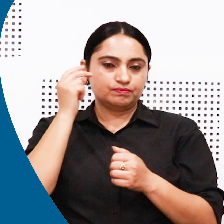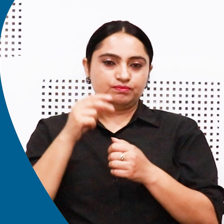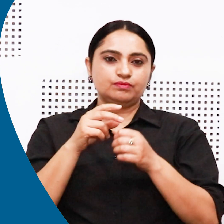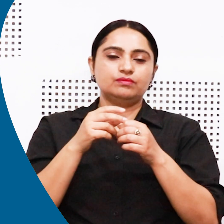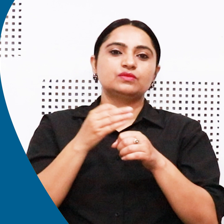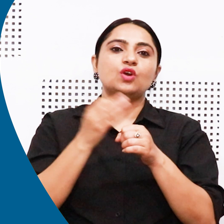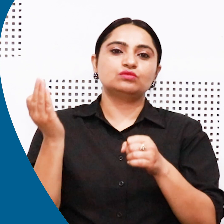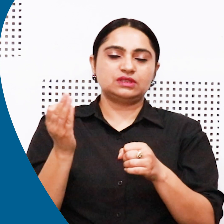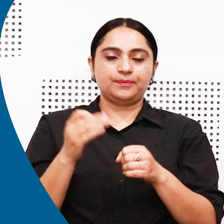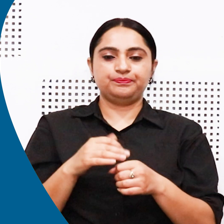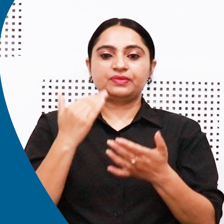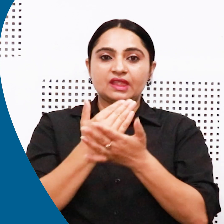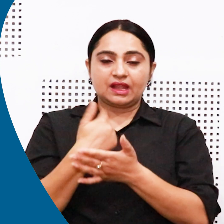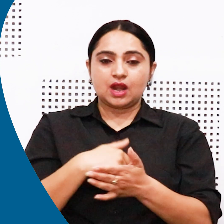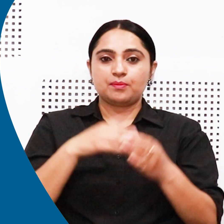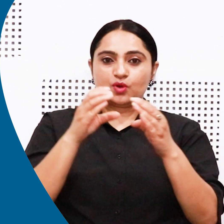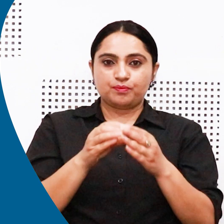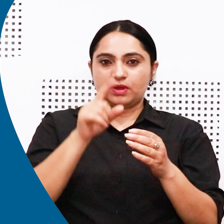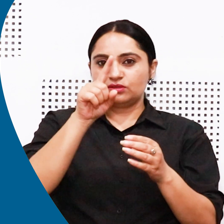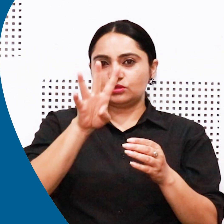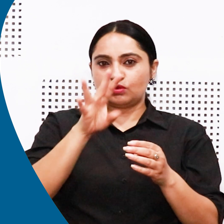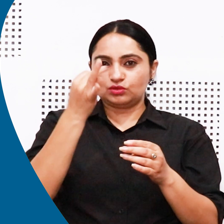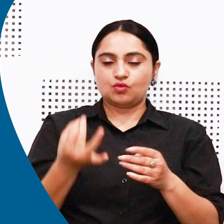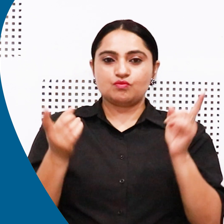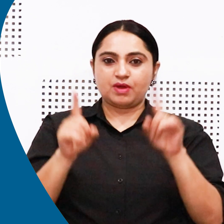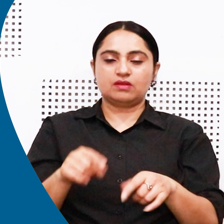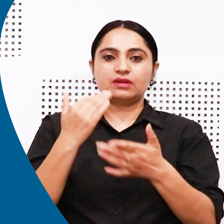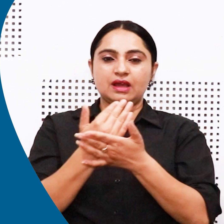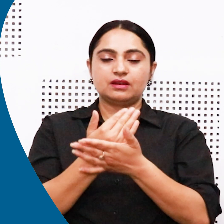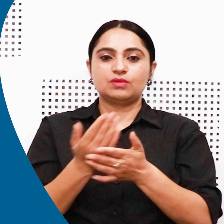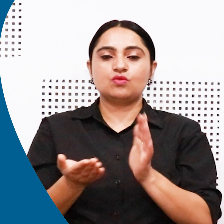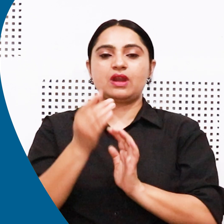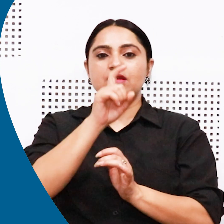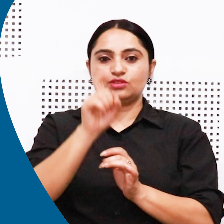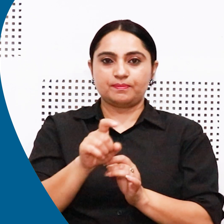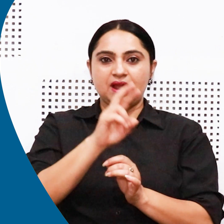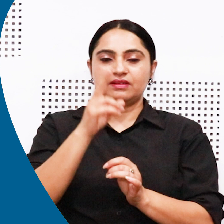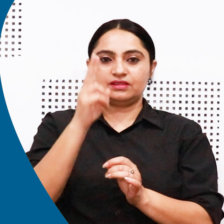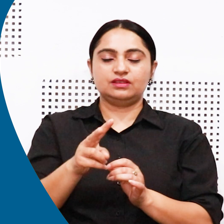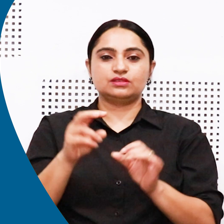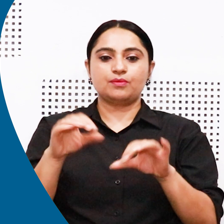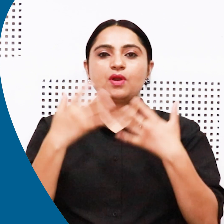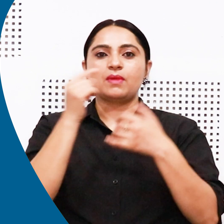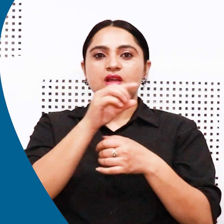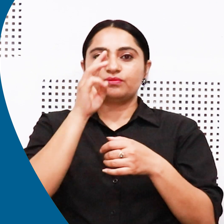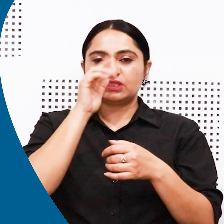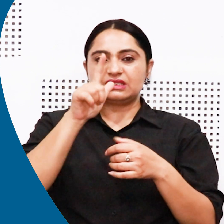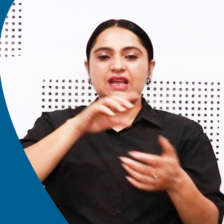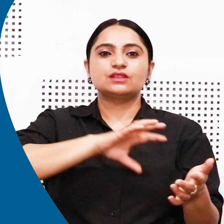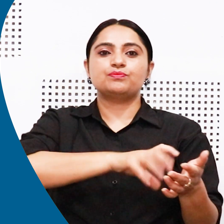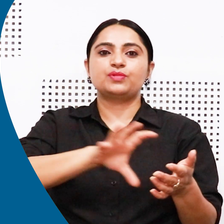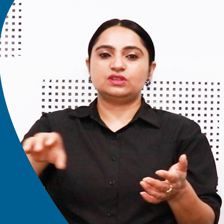धनुषा। हुन त कार्यक्रम हाम्रो पालिकाको 14औं भागमा कार्यक्रमले उठाएका सवाल र यसको प्रभावका बारेमा साथै